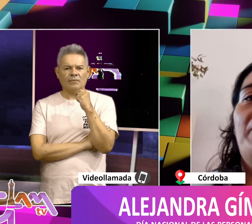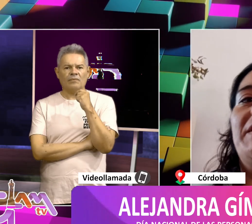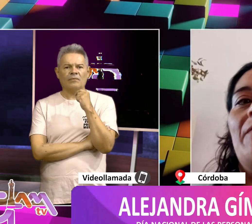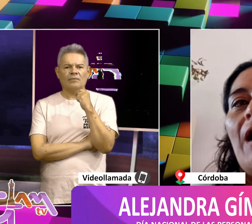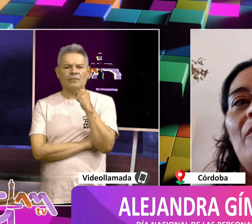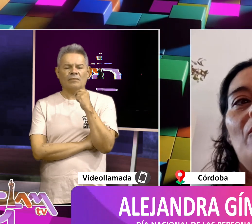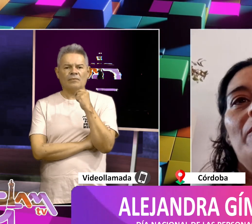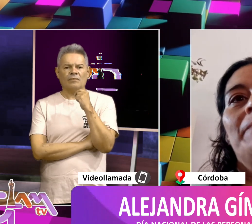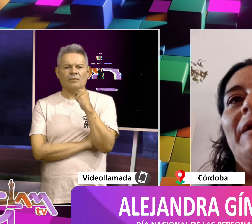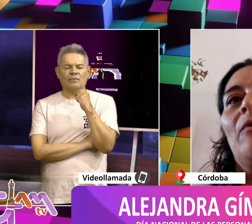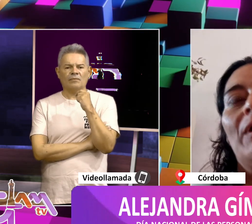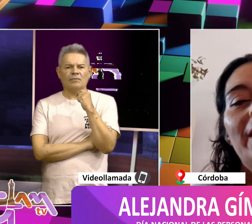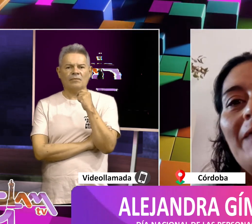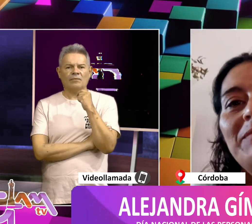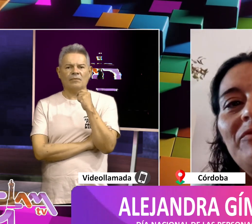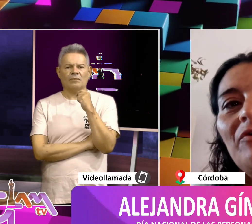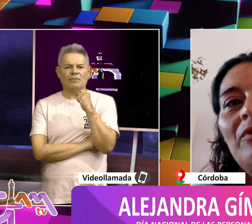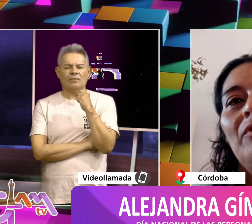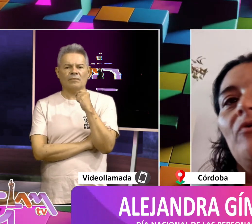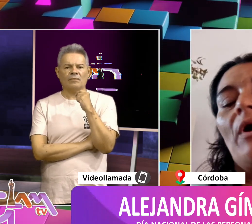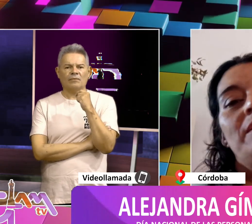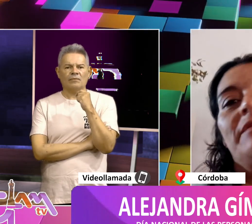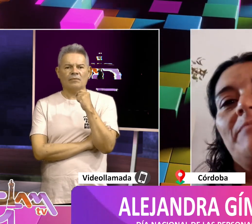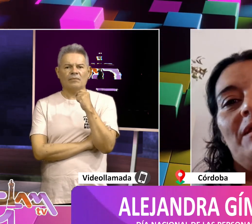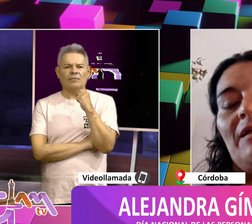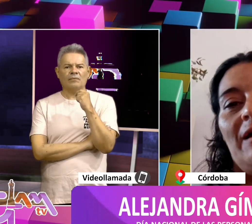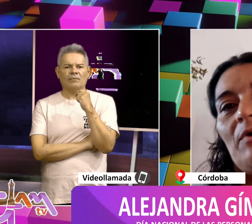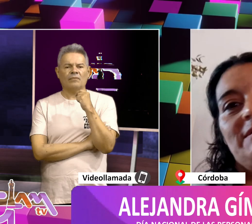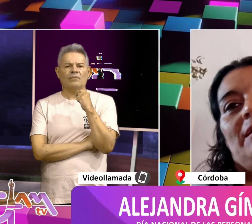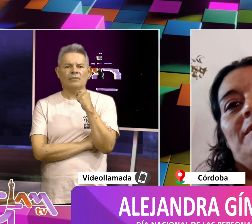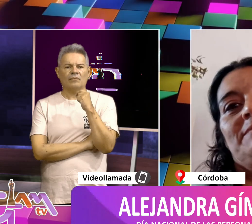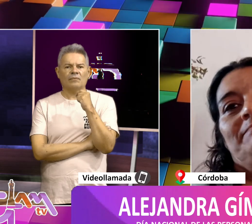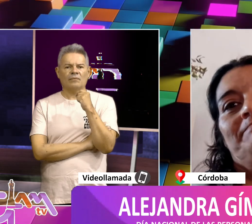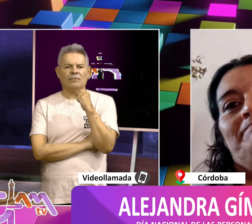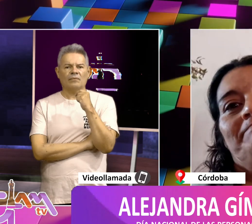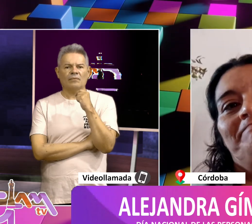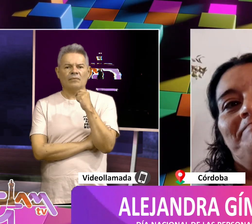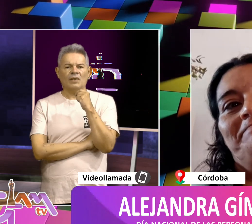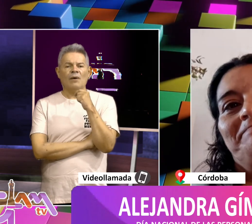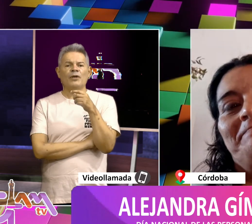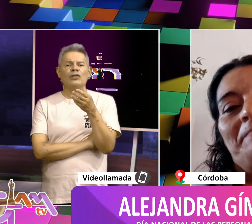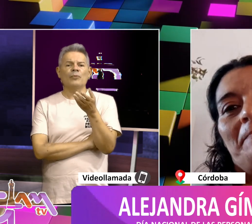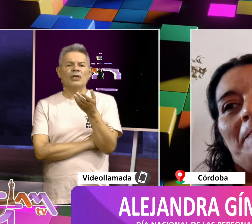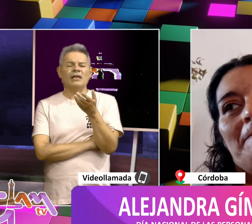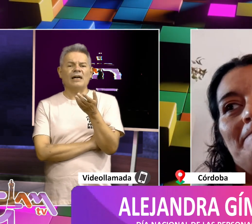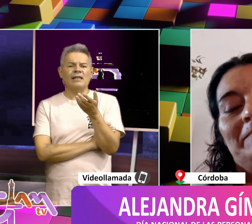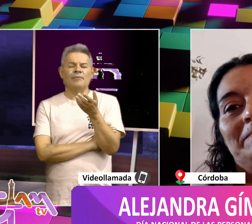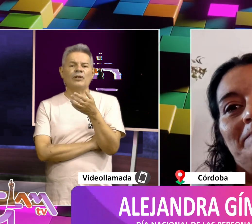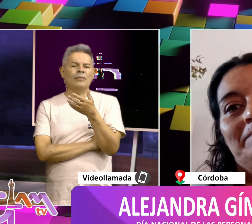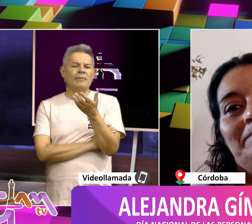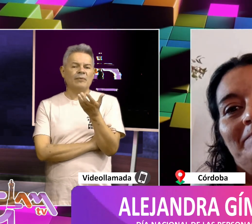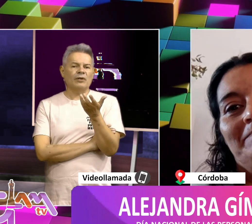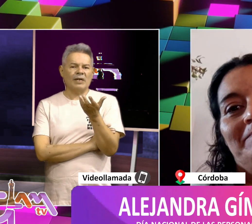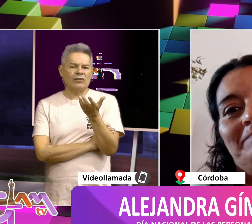público, privado, en cualquier ámbito, no hay intérpretes de lengua de señas. Pero esto porque, Ale,